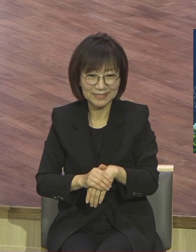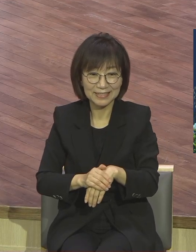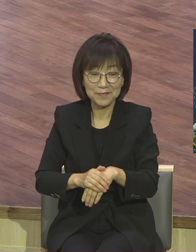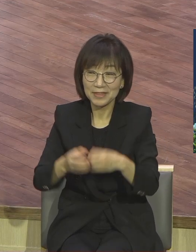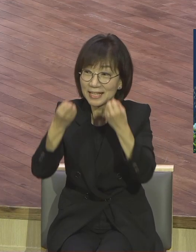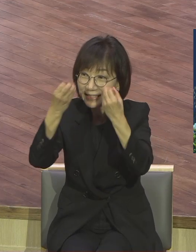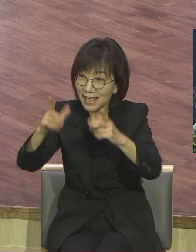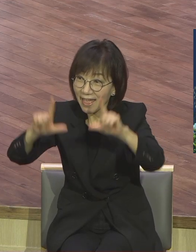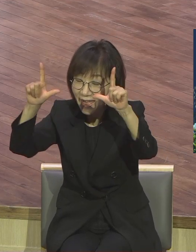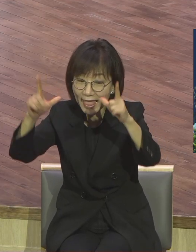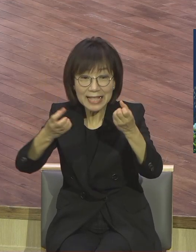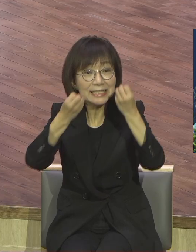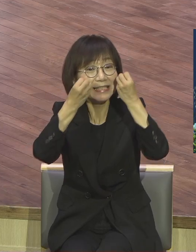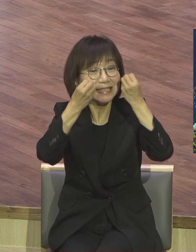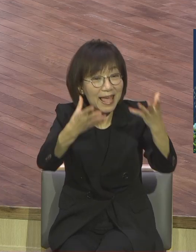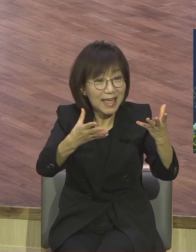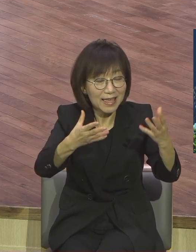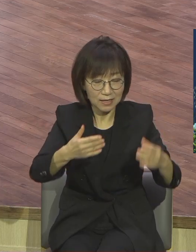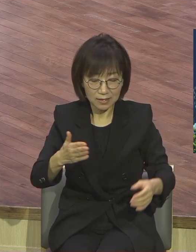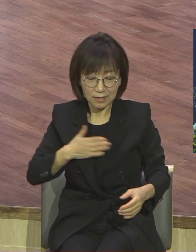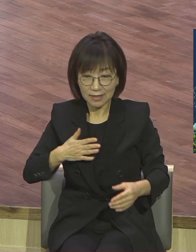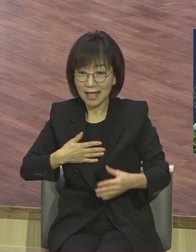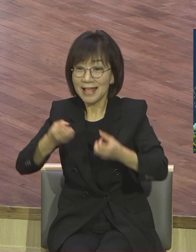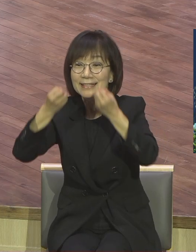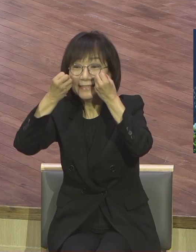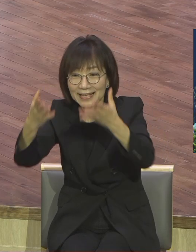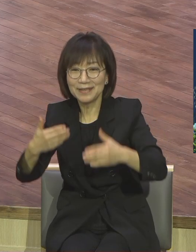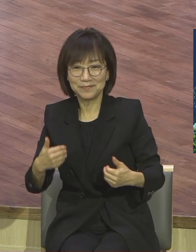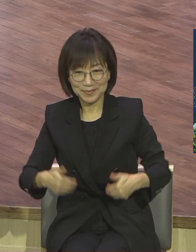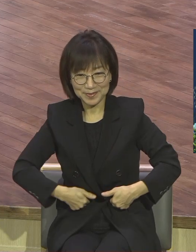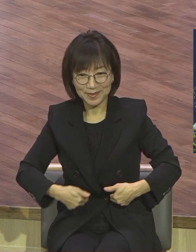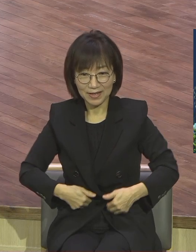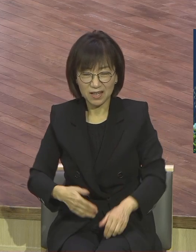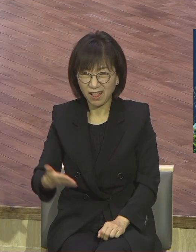새해는 새로운 것인데 옛날 것 그대로 가지고